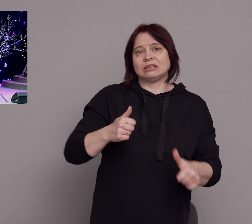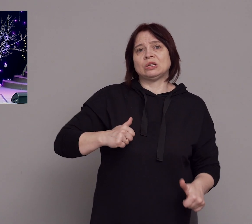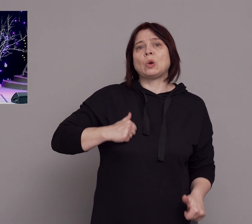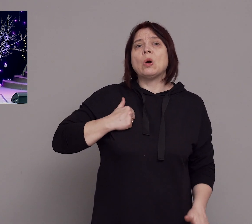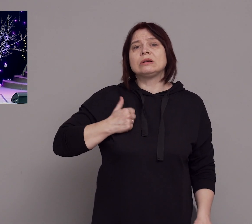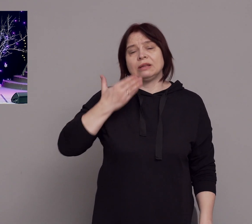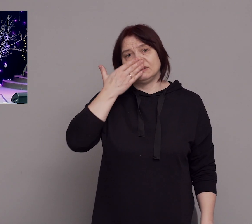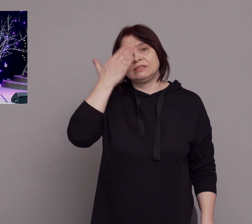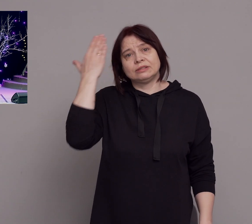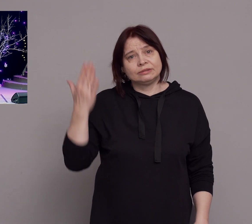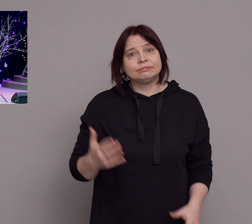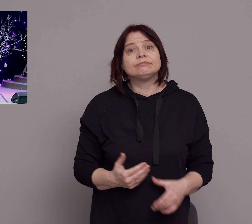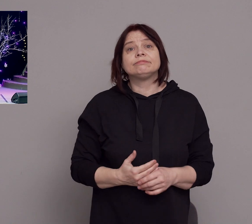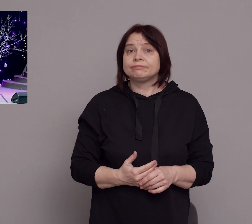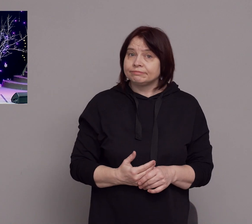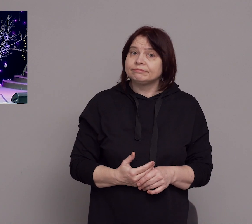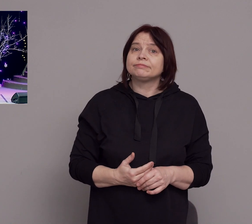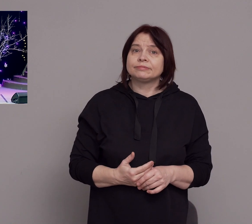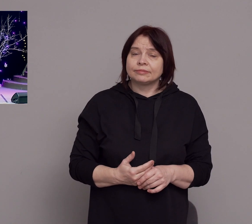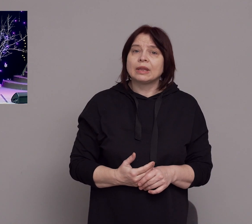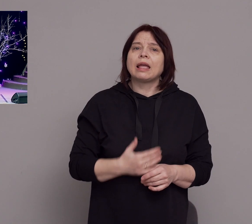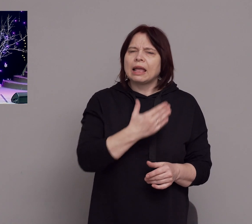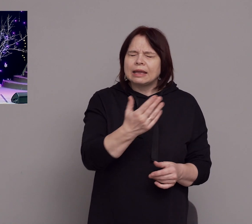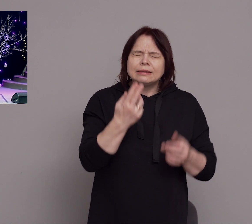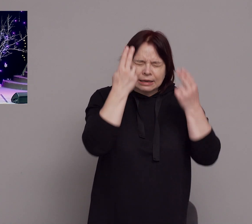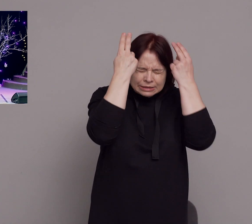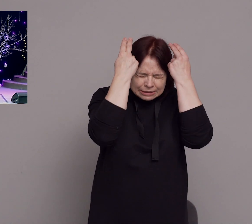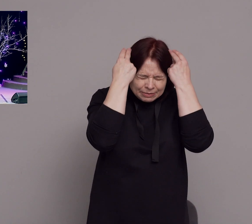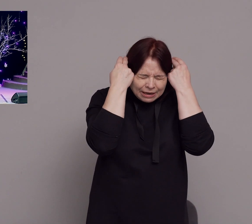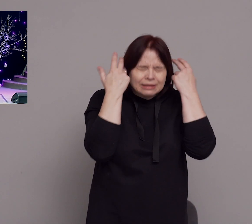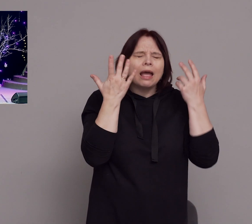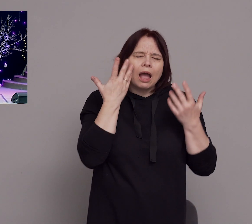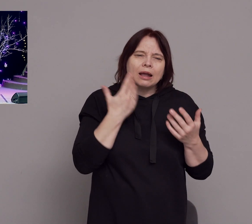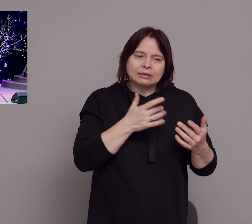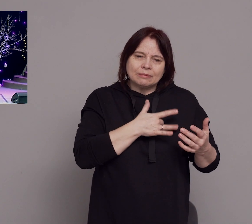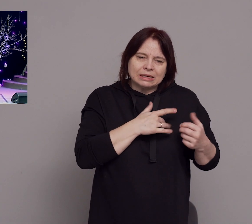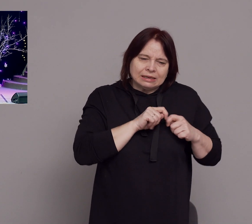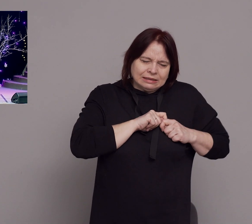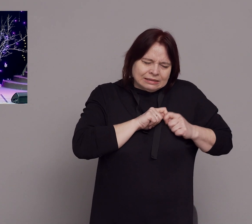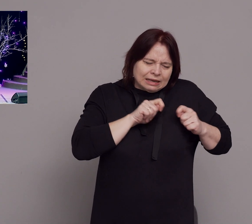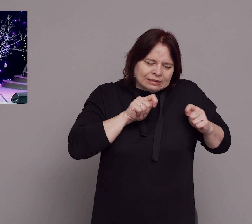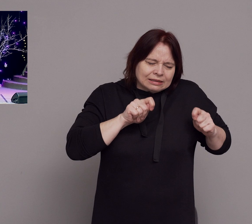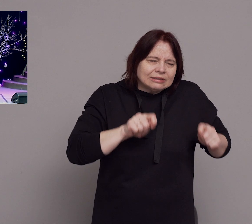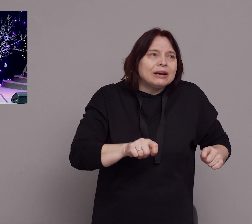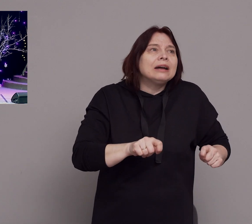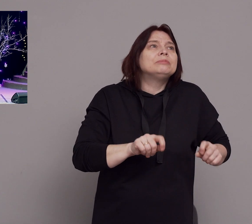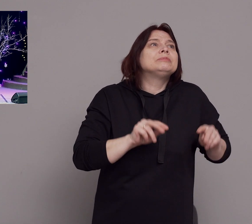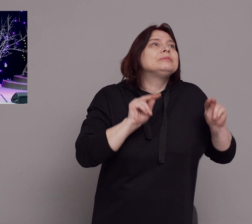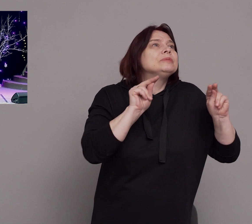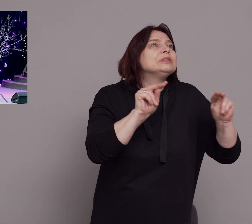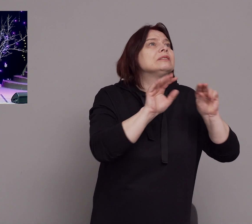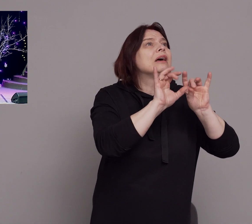Я скажу это еще раз, что за нашим смирением всегда должно стоять Евангелие, потому что Евангелие, которое мы имеем, потому что за этим